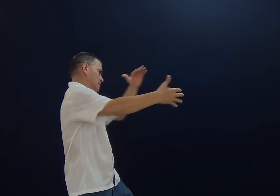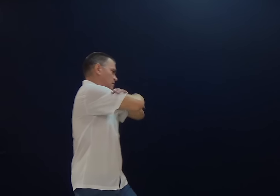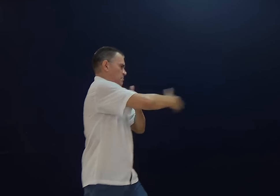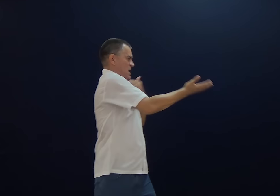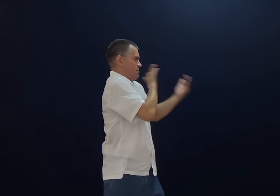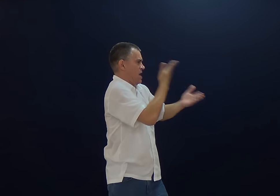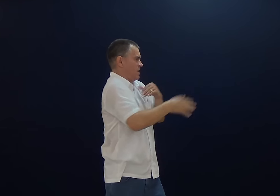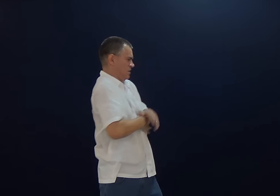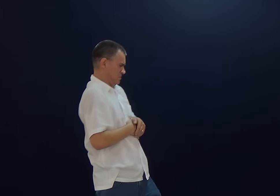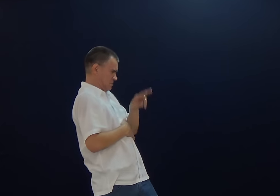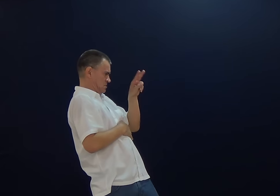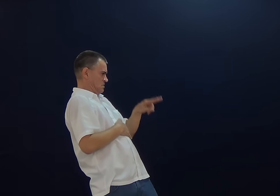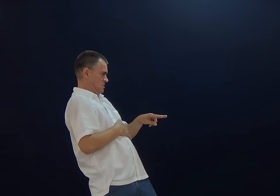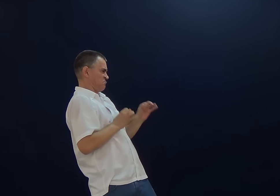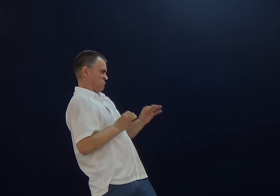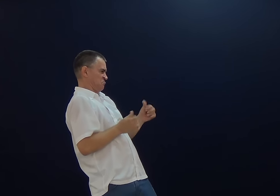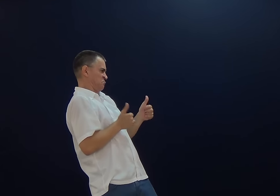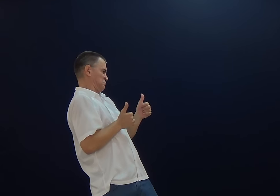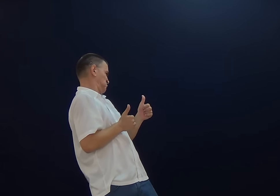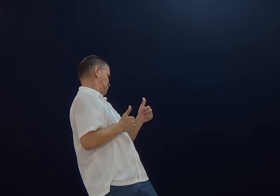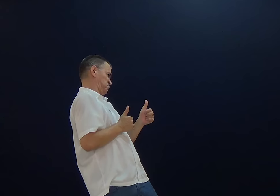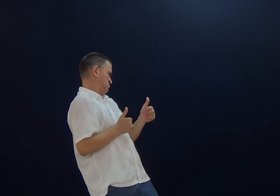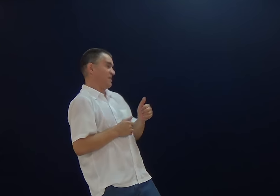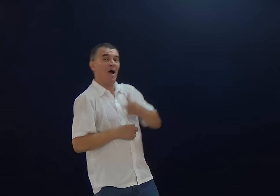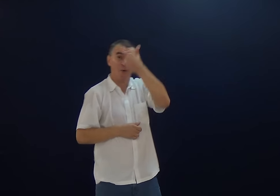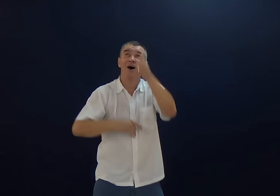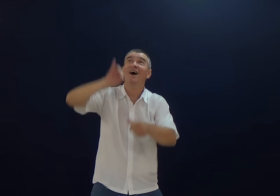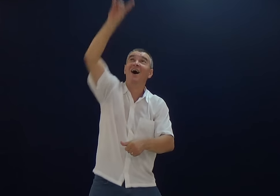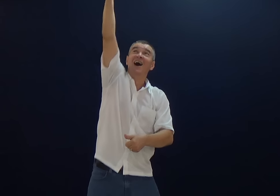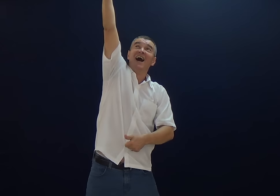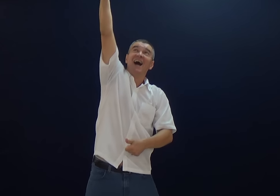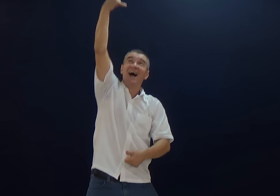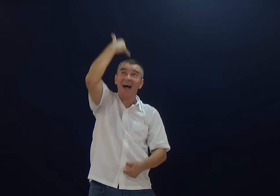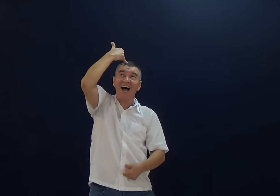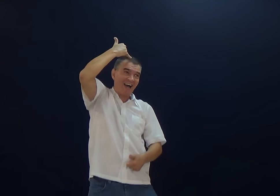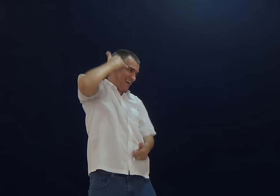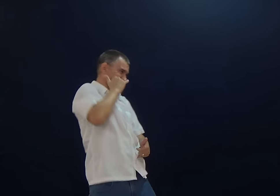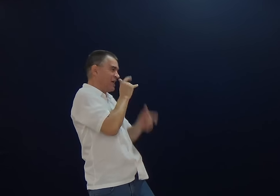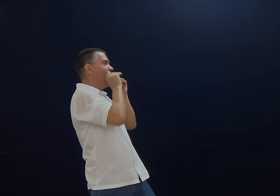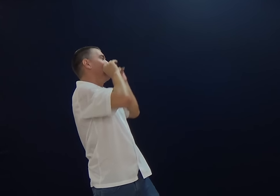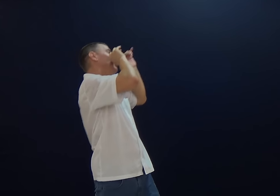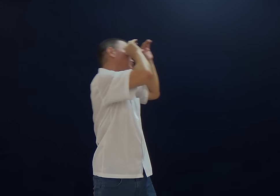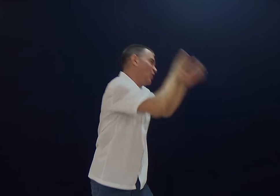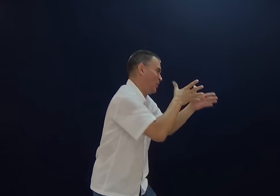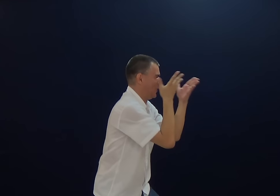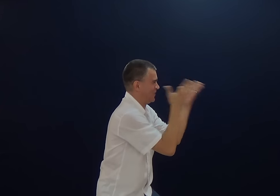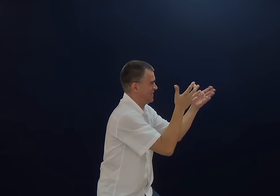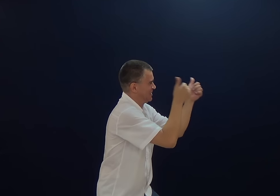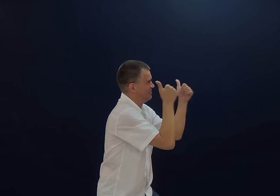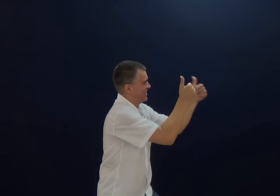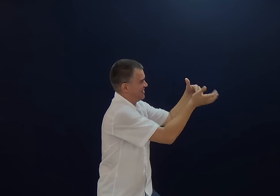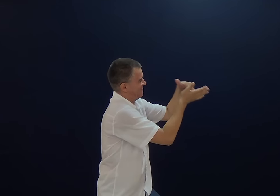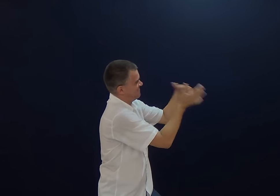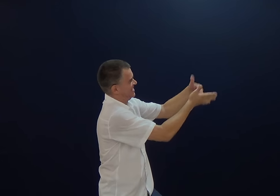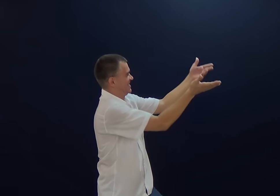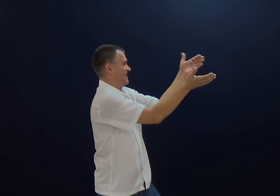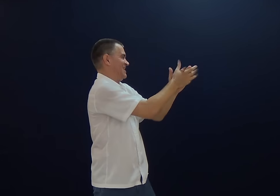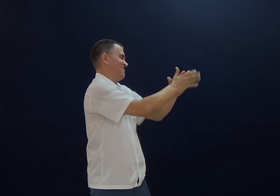evitar E aí você vai conversando e tudo bem Quando alguém te falar uma fofoca que você sabe que é uma invenção que é uma